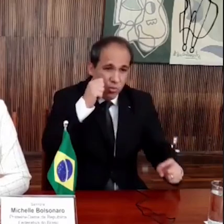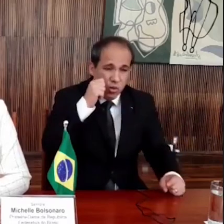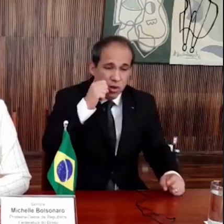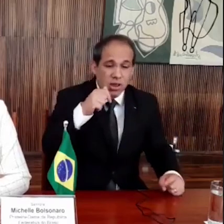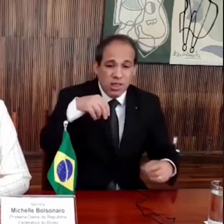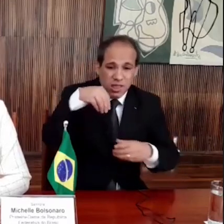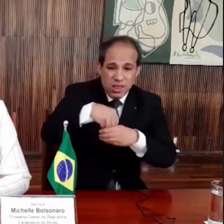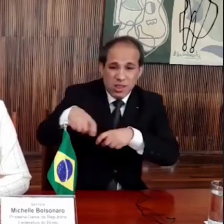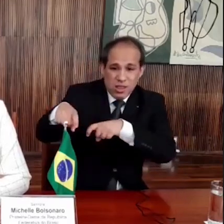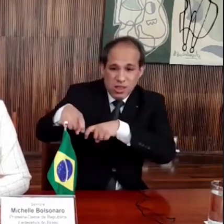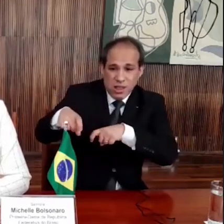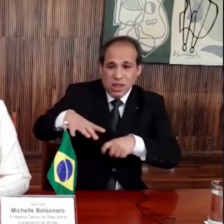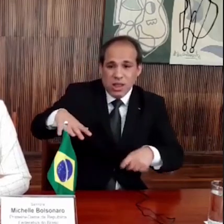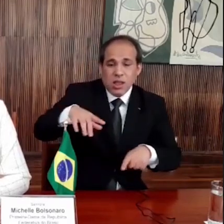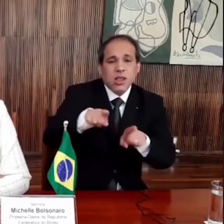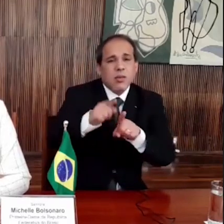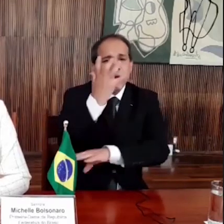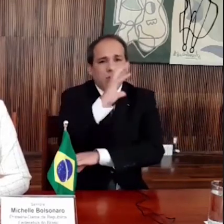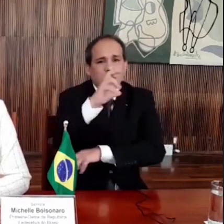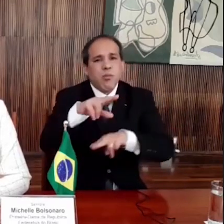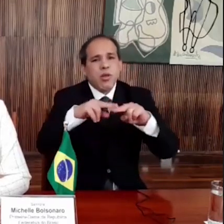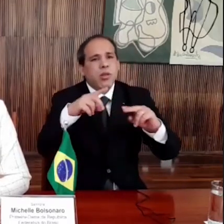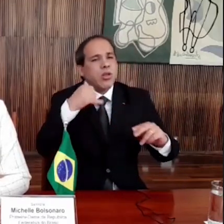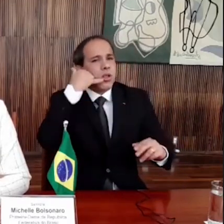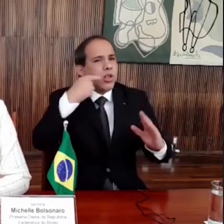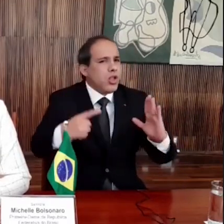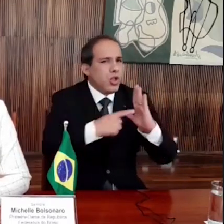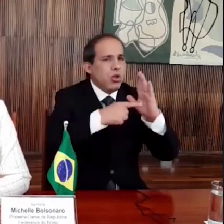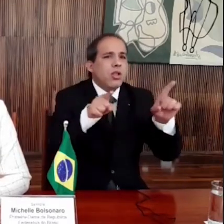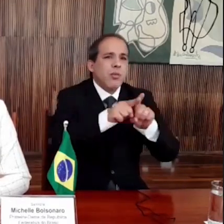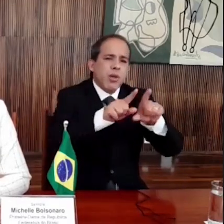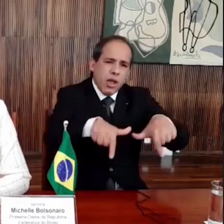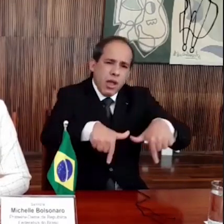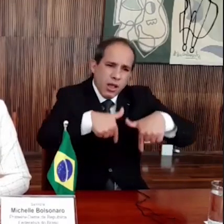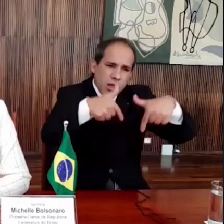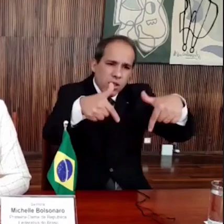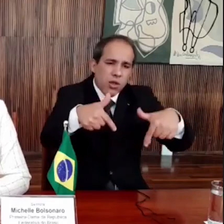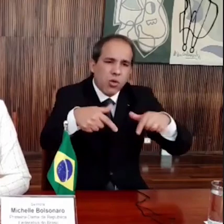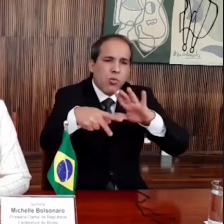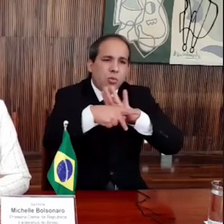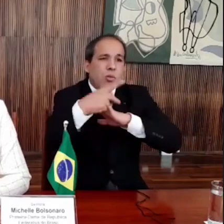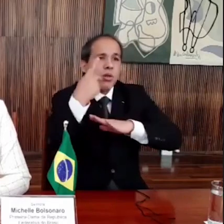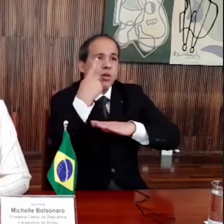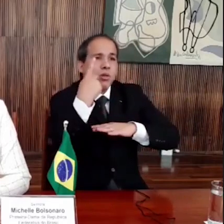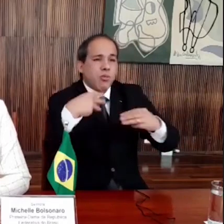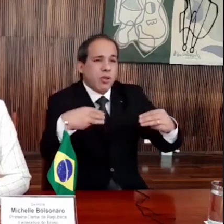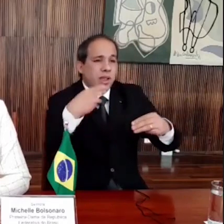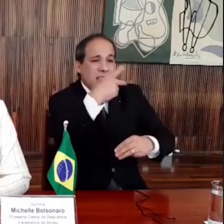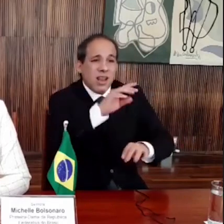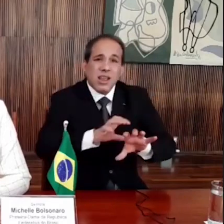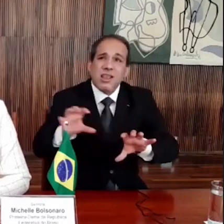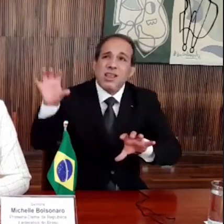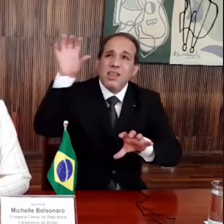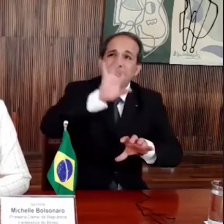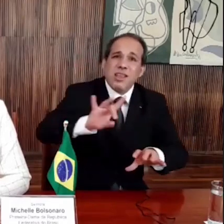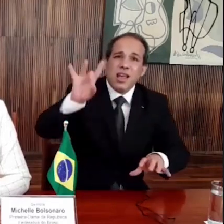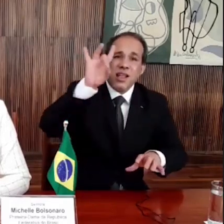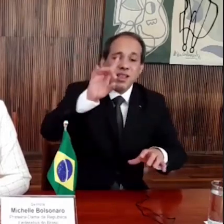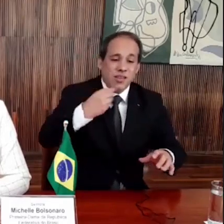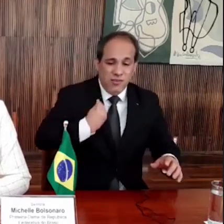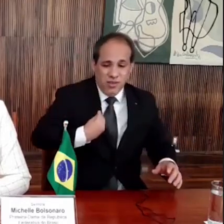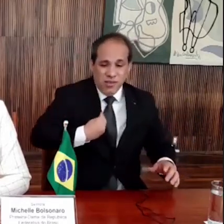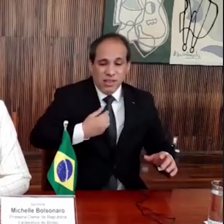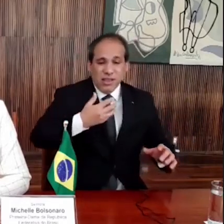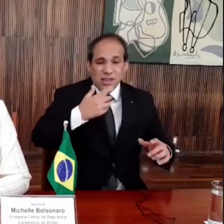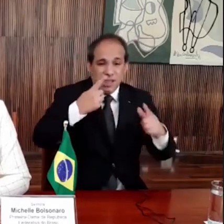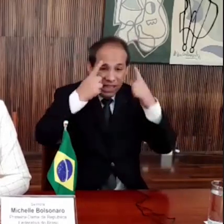campo e da floresta por meio do Disque Denúncia e de ações do Ministério nos estados. Viver sem violência